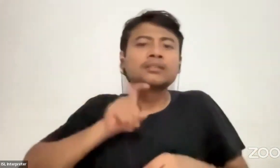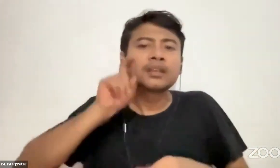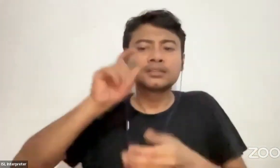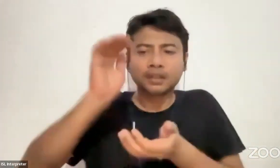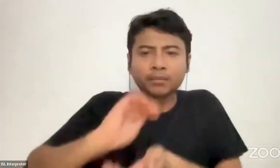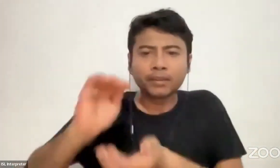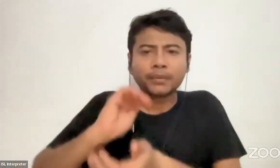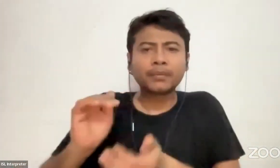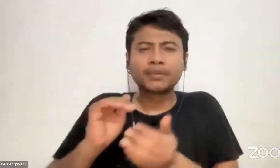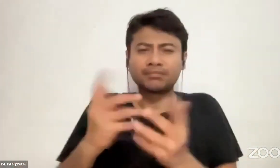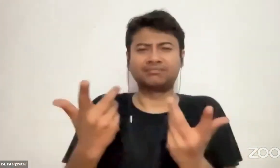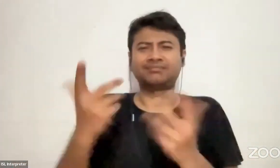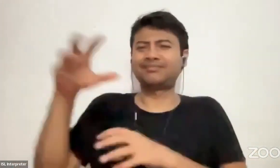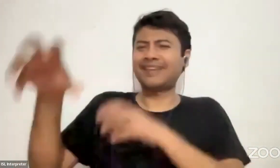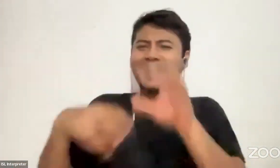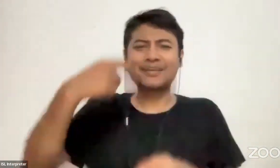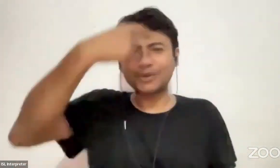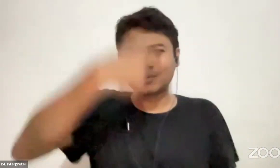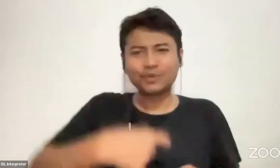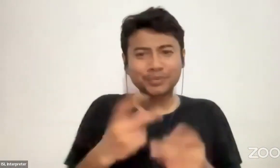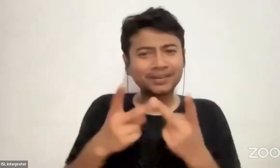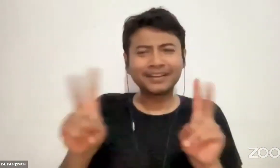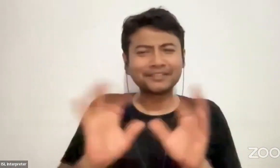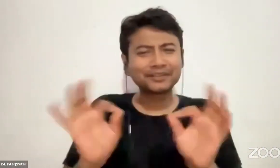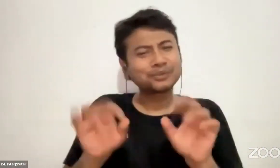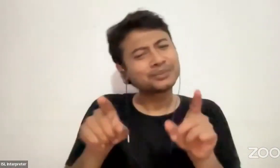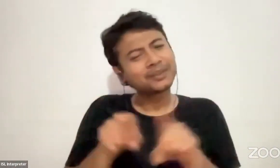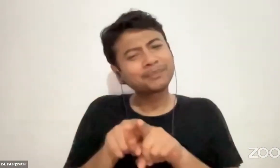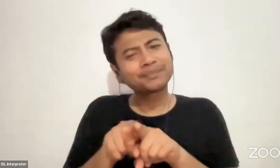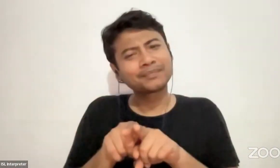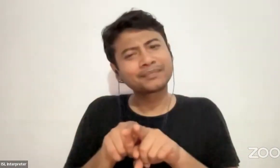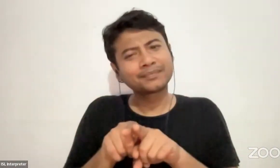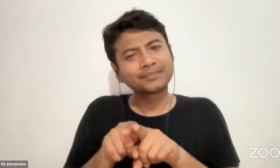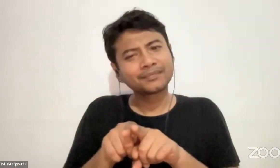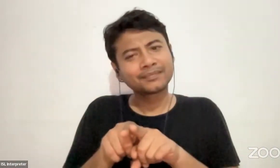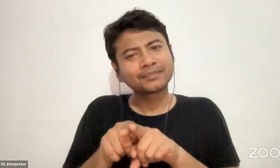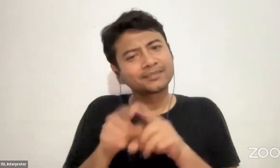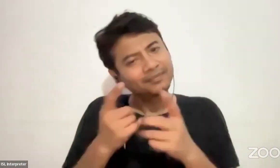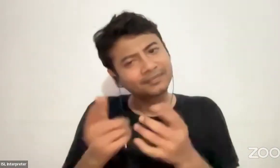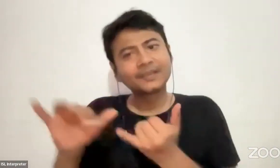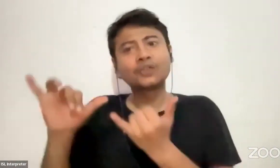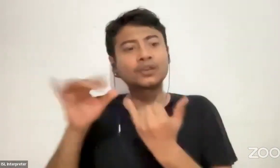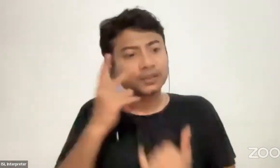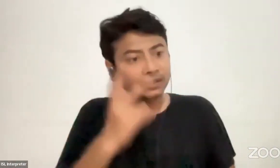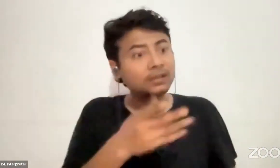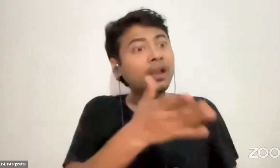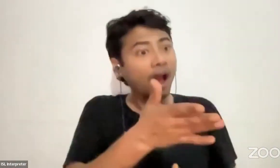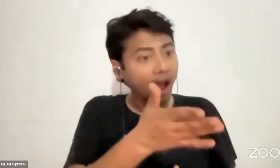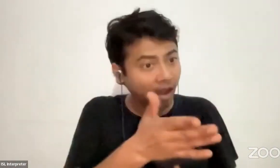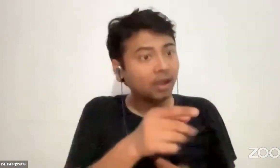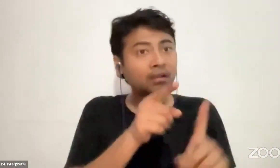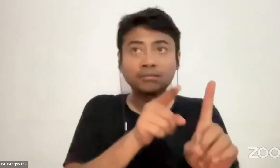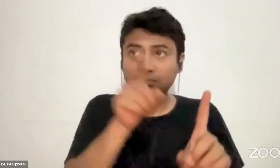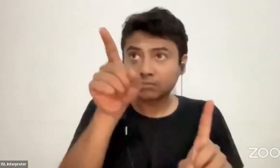और भगवान आगे 22वें श्लोक में एक बात बता रहे हैं,